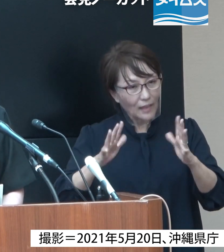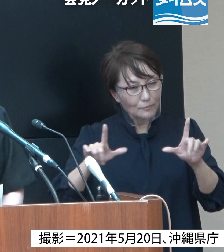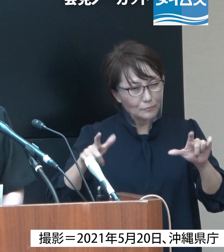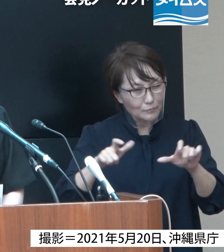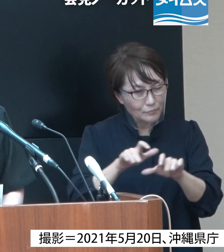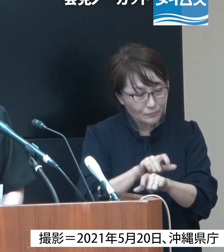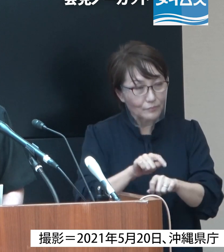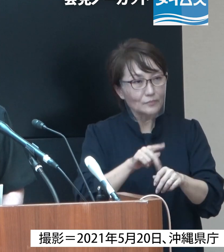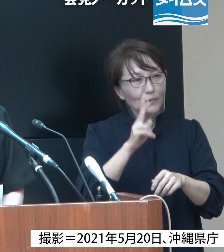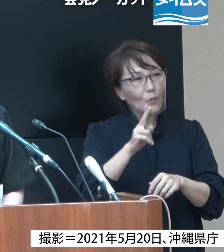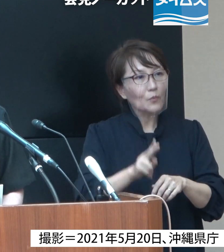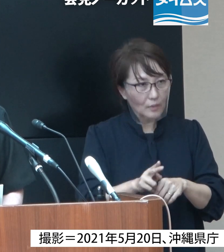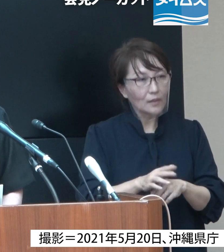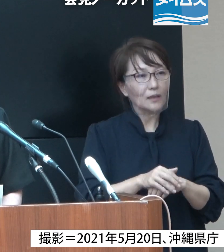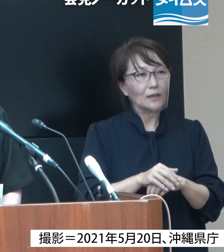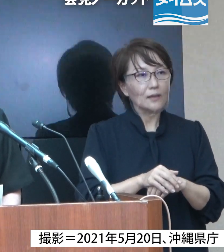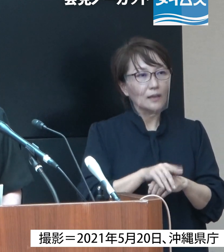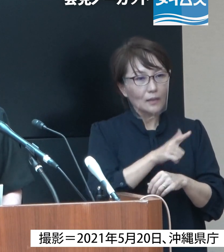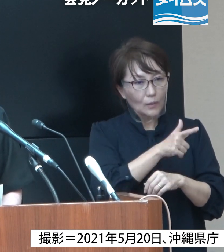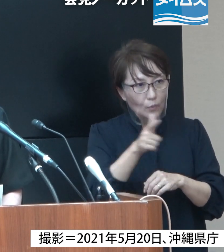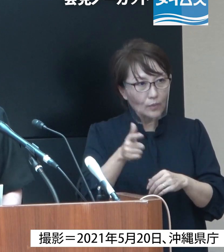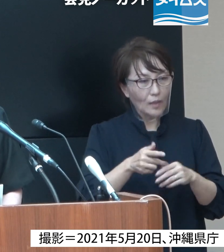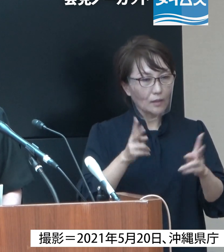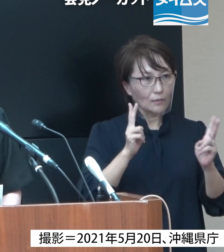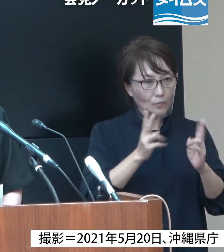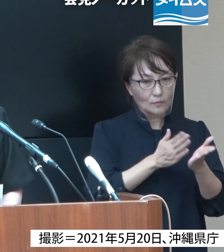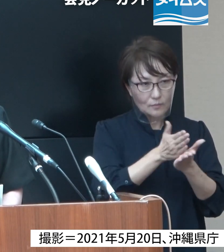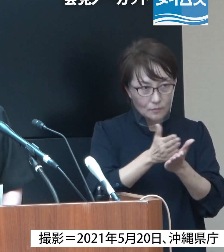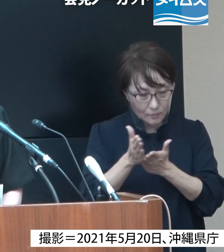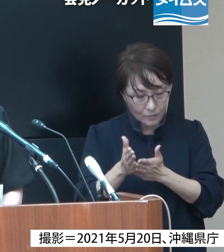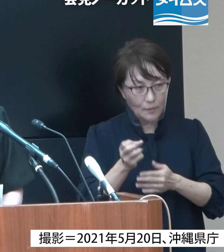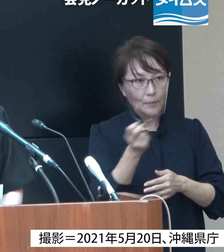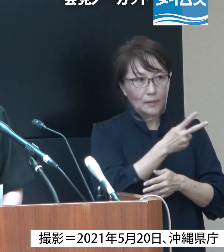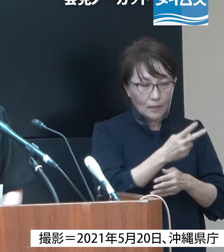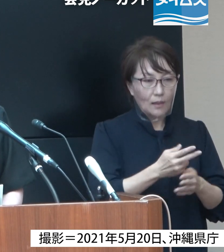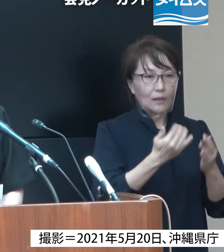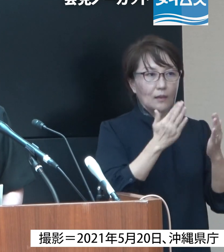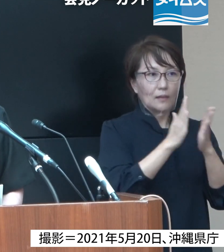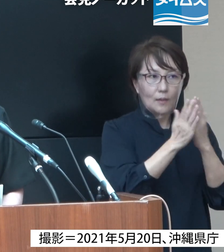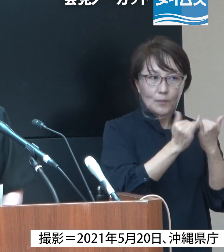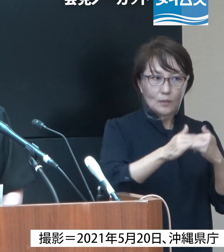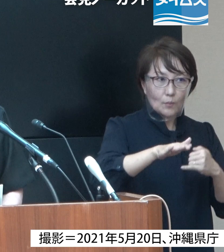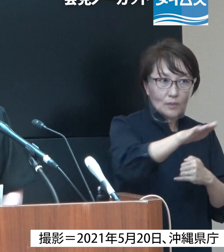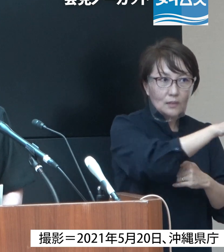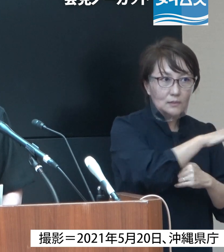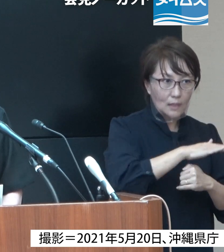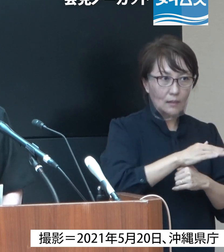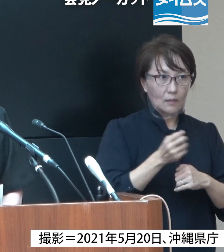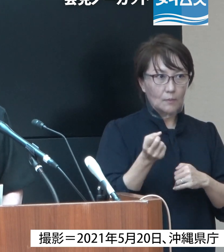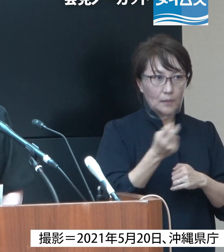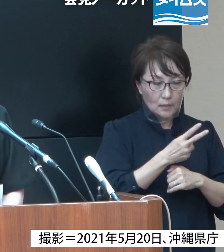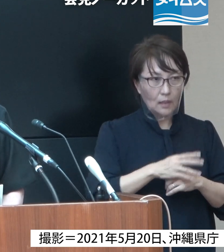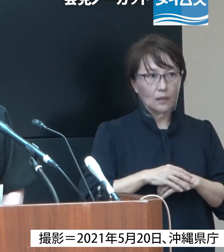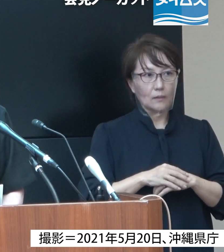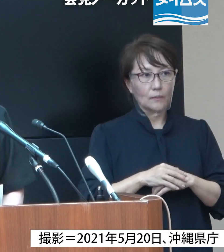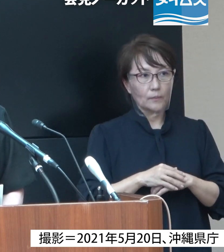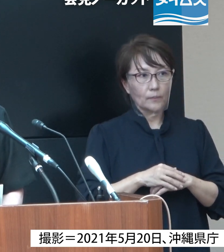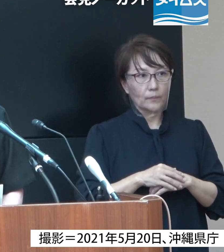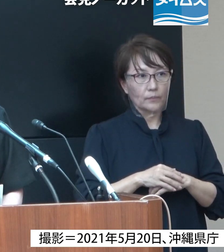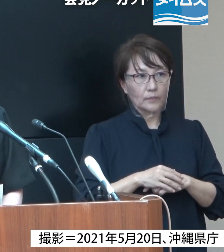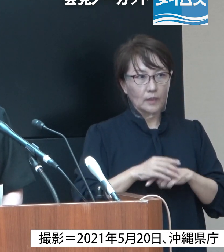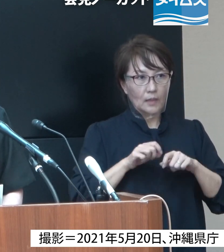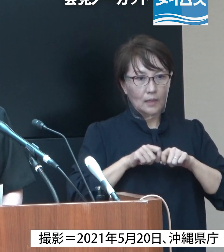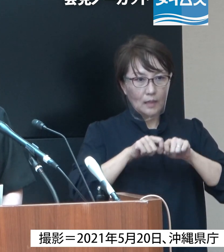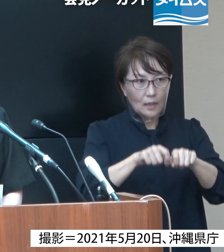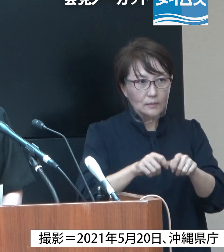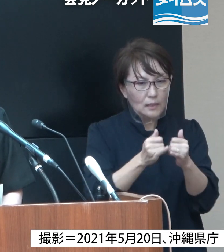るその各方面の皆さん、県民の皆さん、それから、連日その、感染